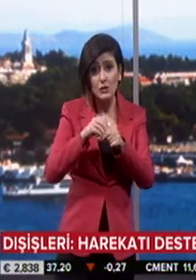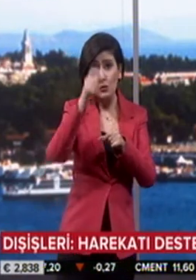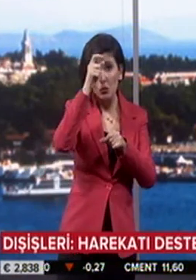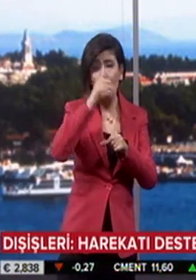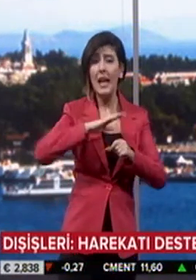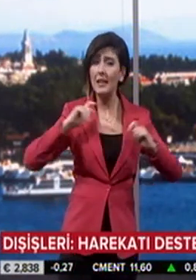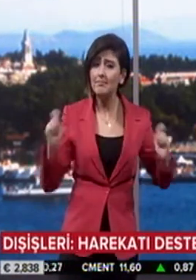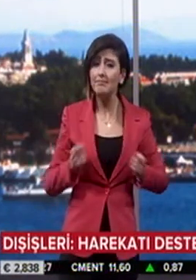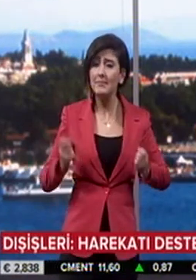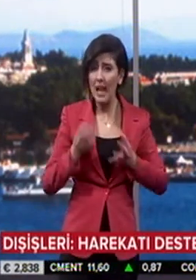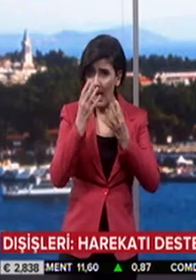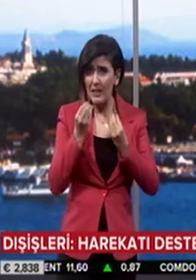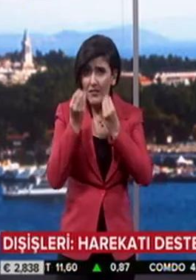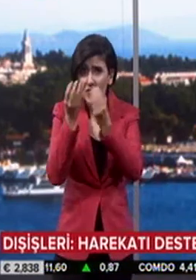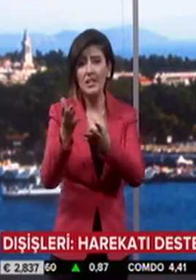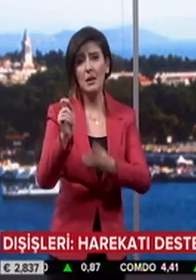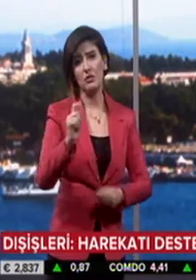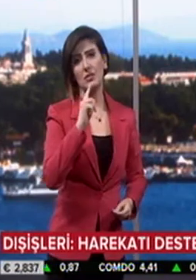her şeyi yapacağını söyledi.